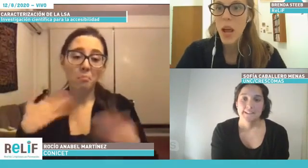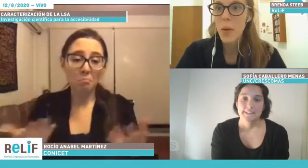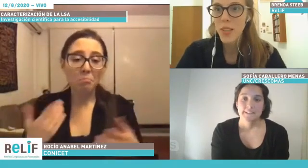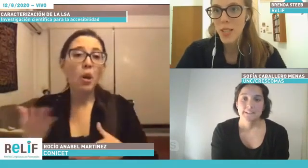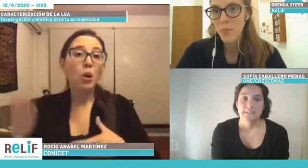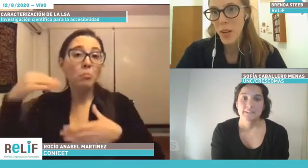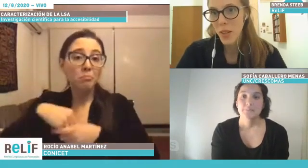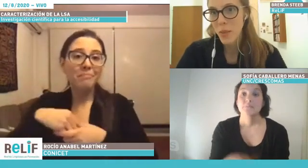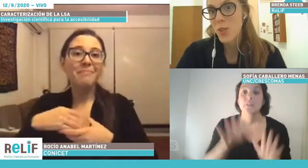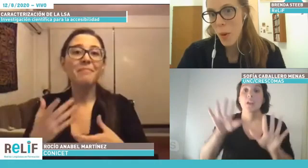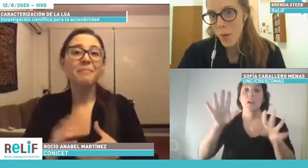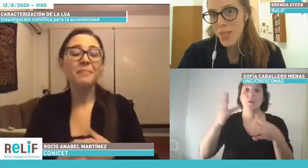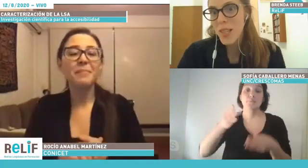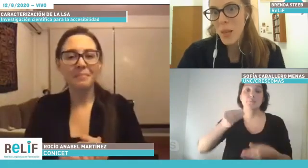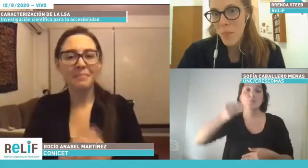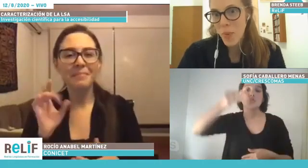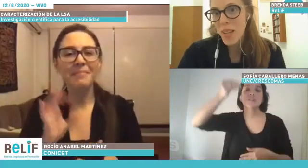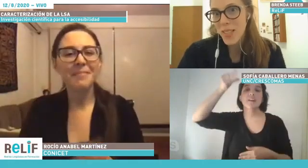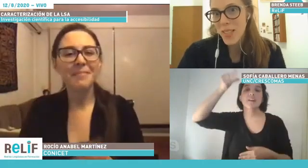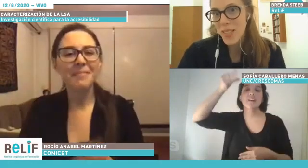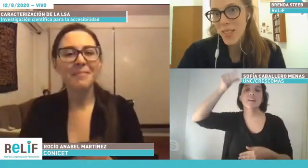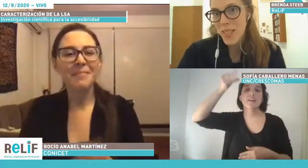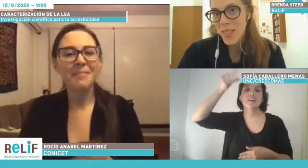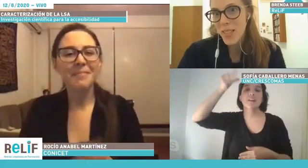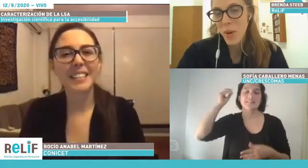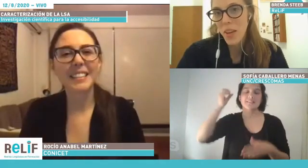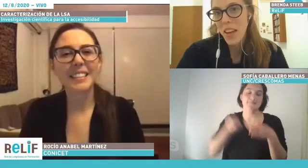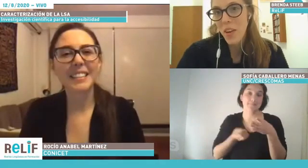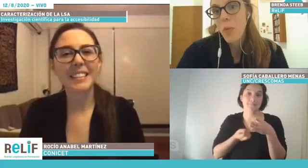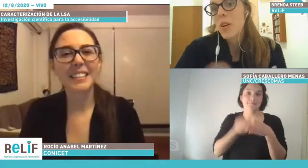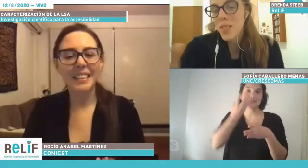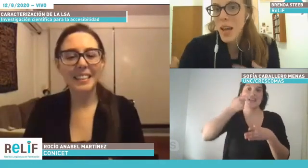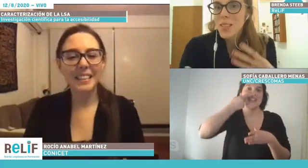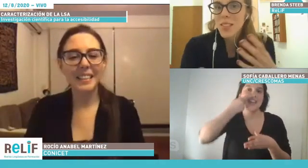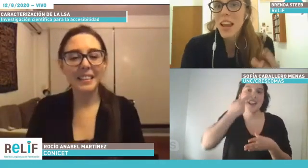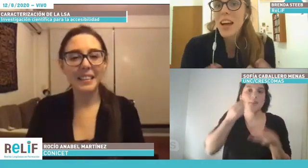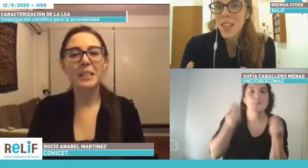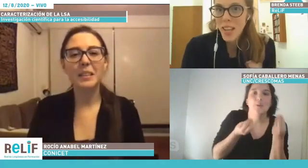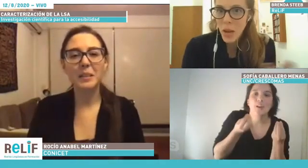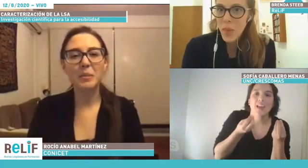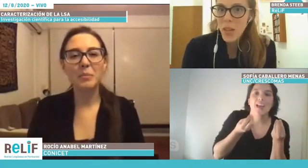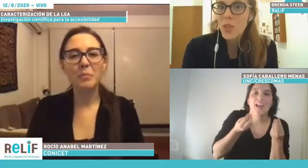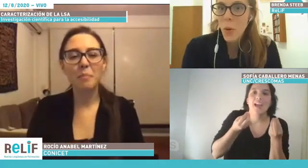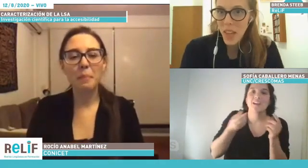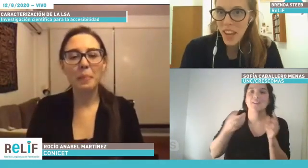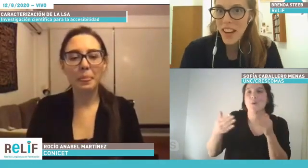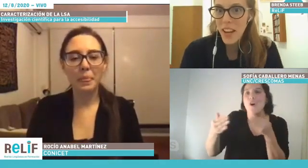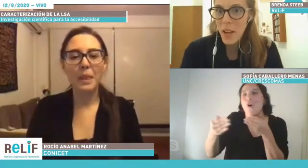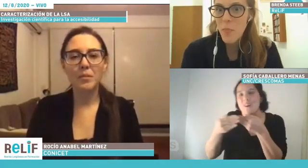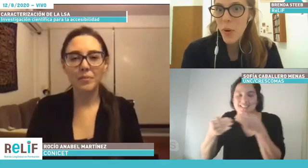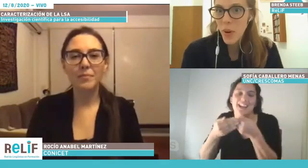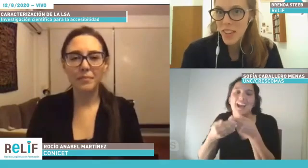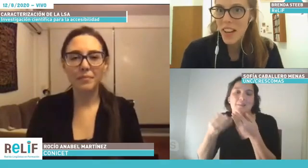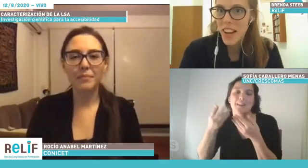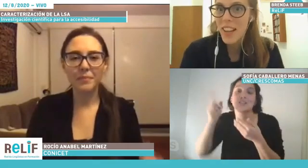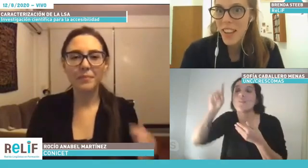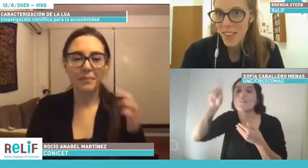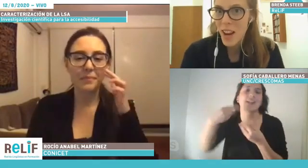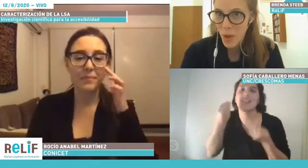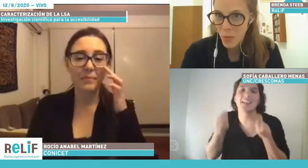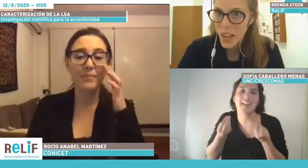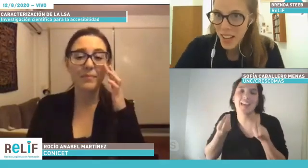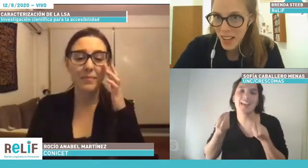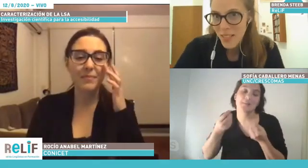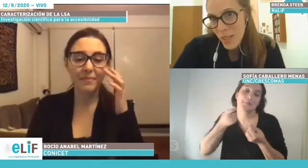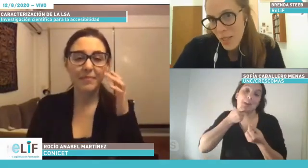Que muchas veces se empieza porque, o quizás el acercamiento viene por tener a alguien